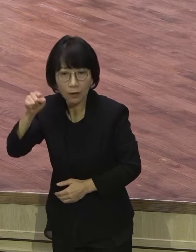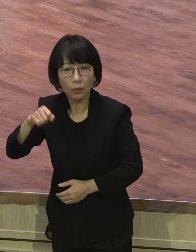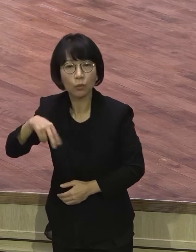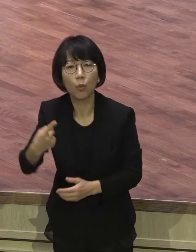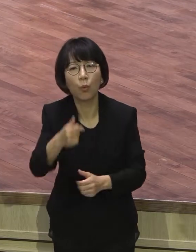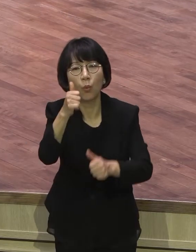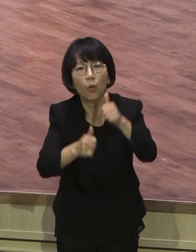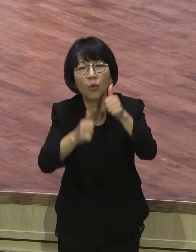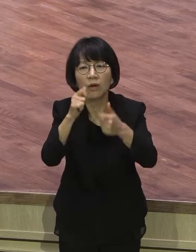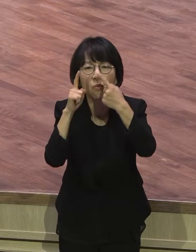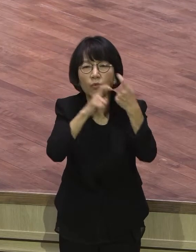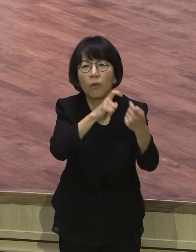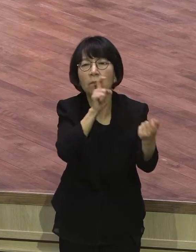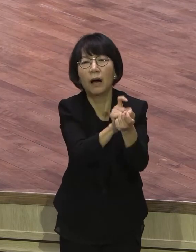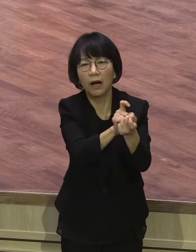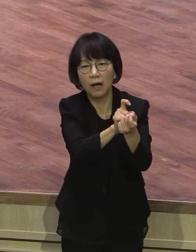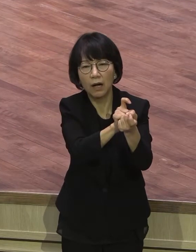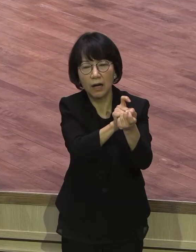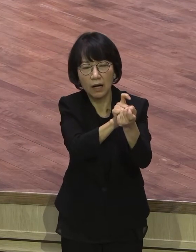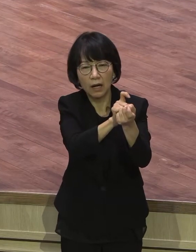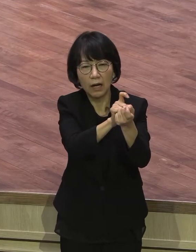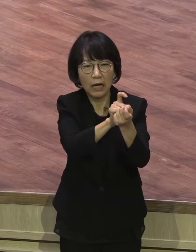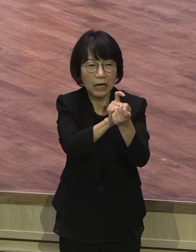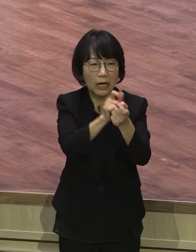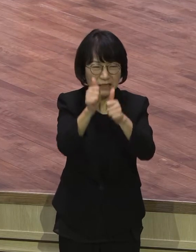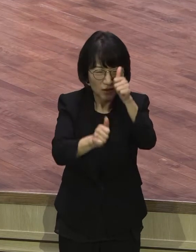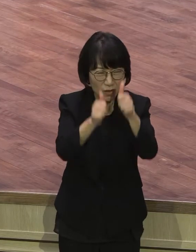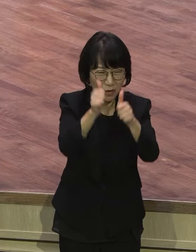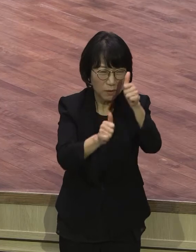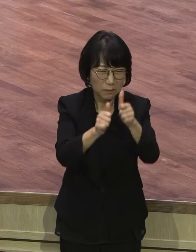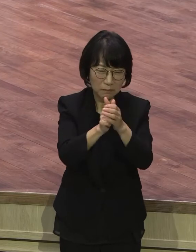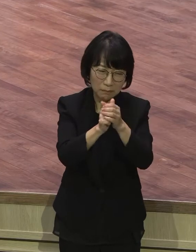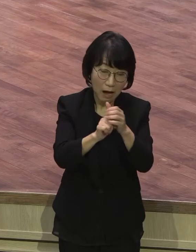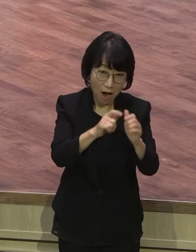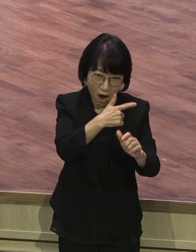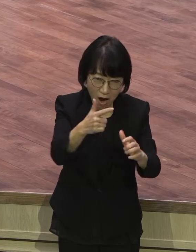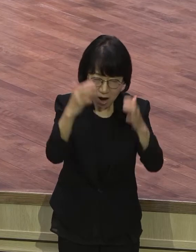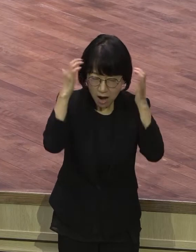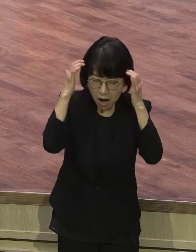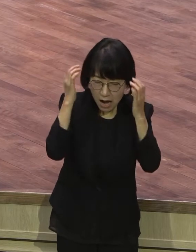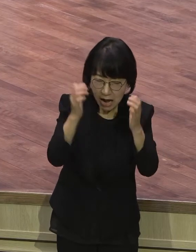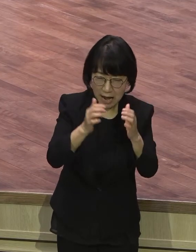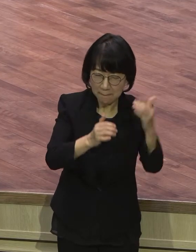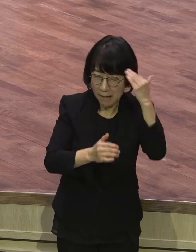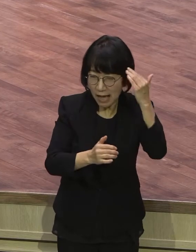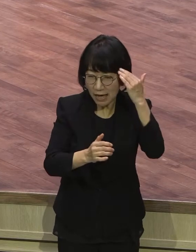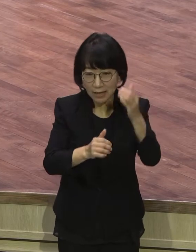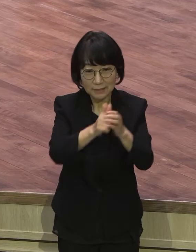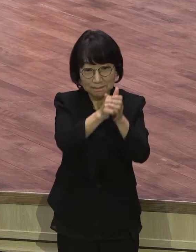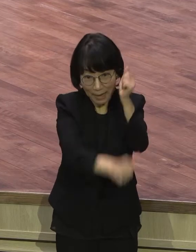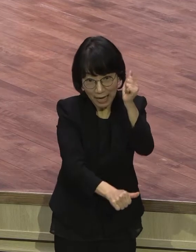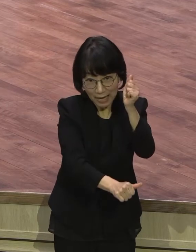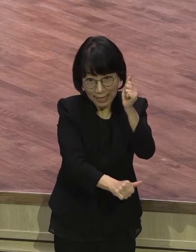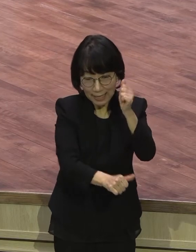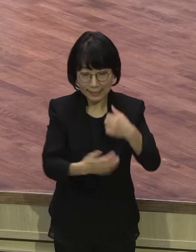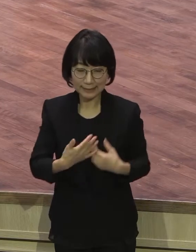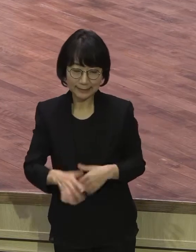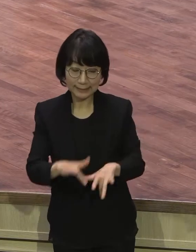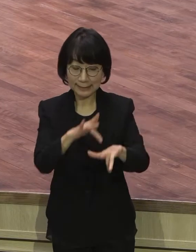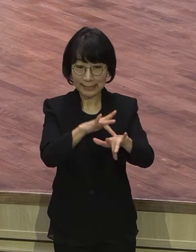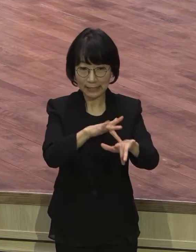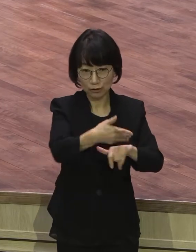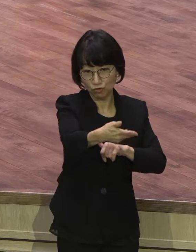시험이라 하고 하는 것은 계속 직면하게 되어 있어요. 시험이 옵니다. 이런 시험 저런 시험 그냥 옵니다. 그러니까 마귀가 주는